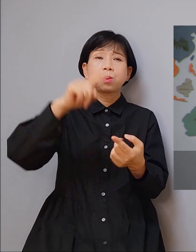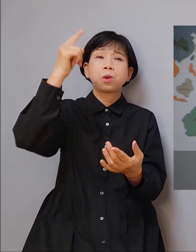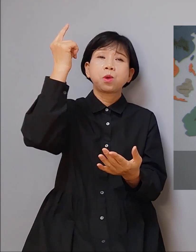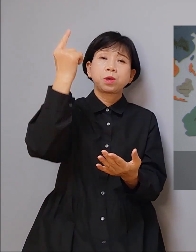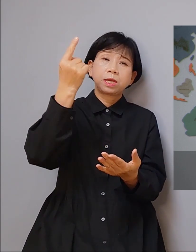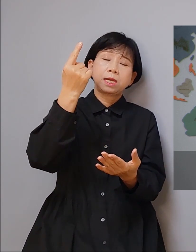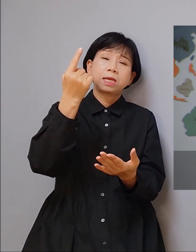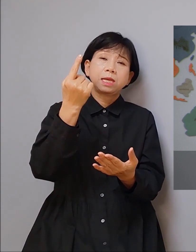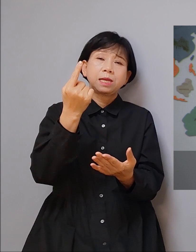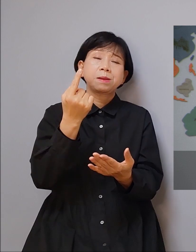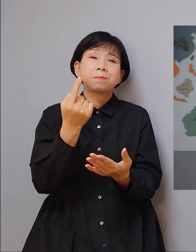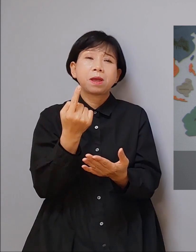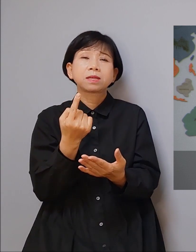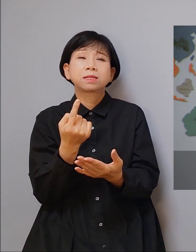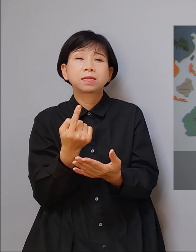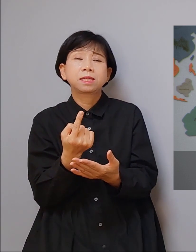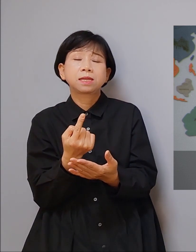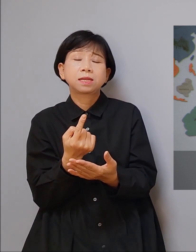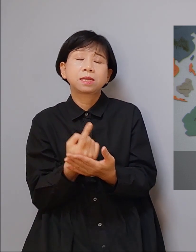약속대로